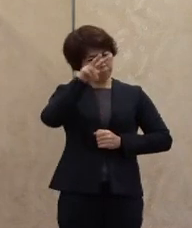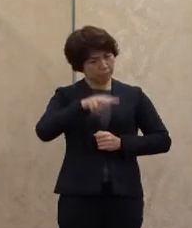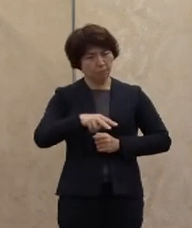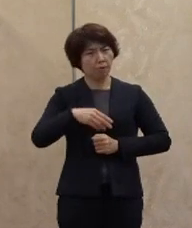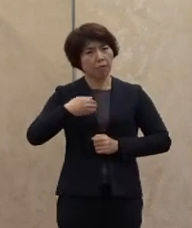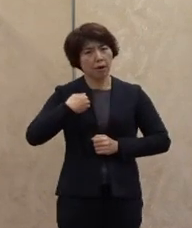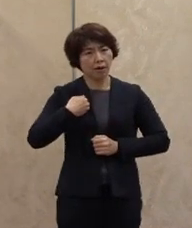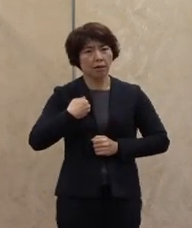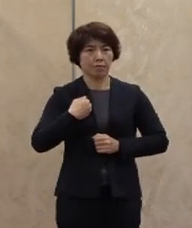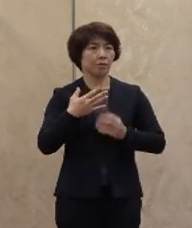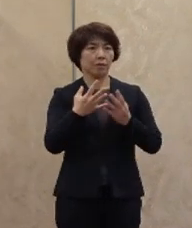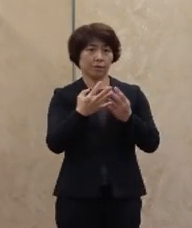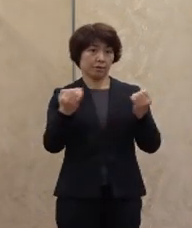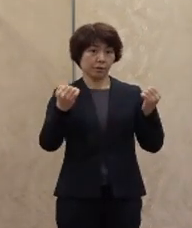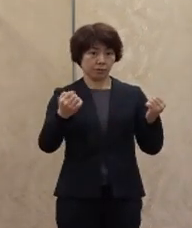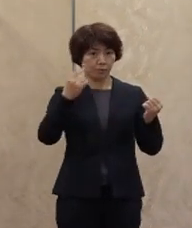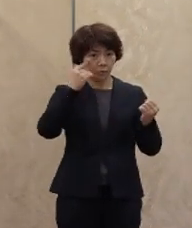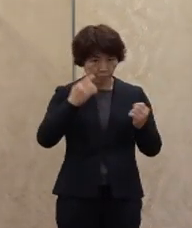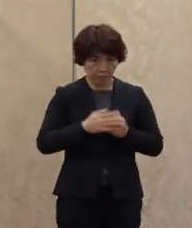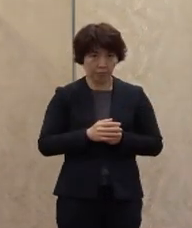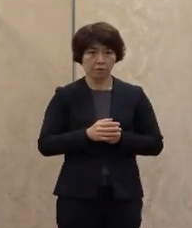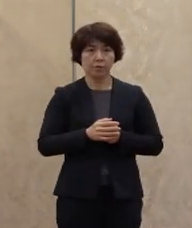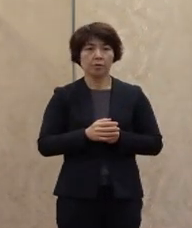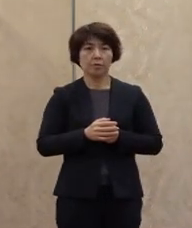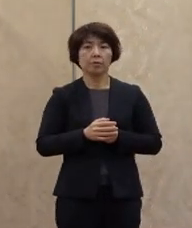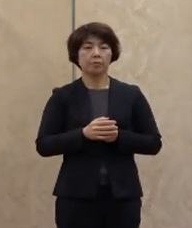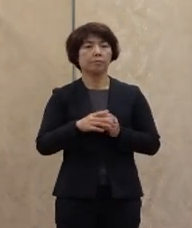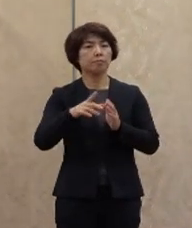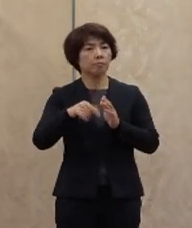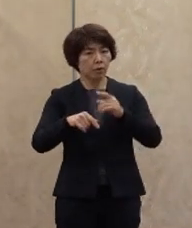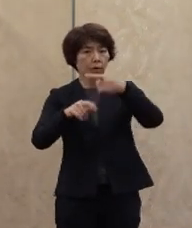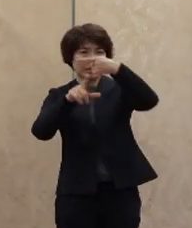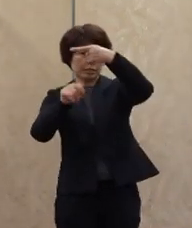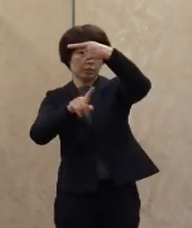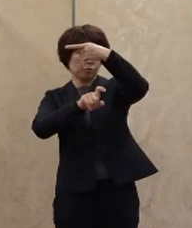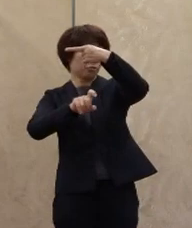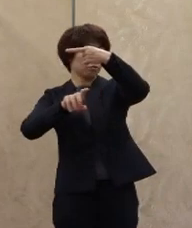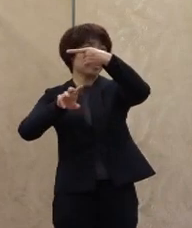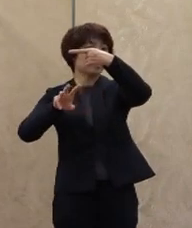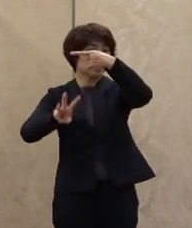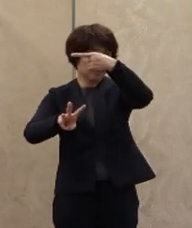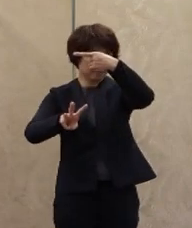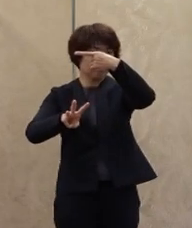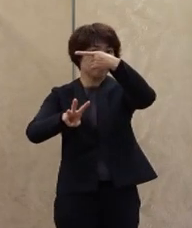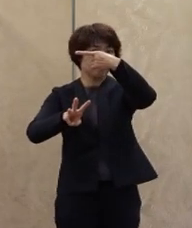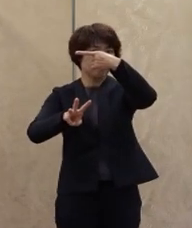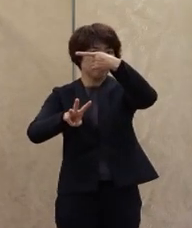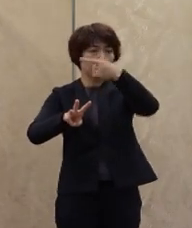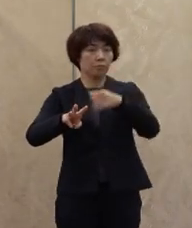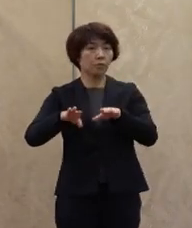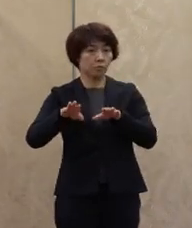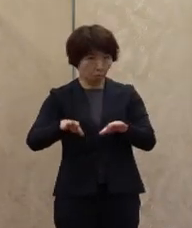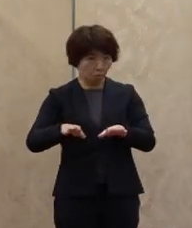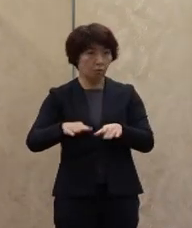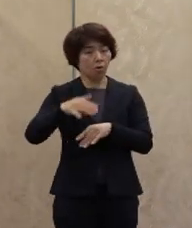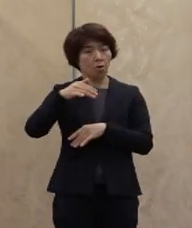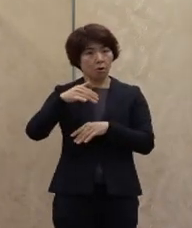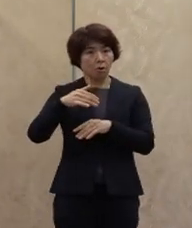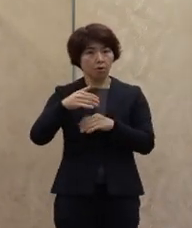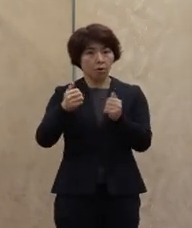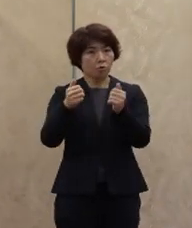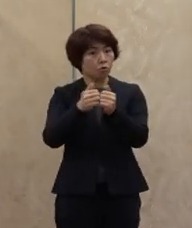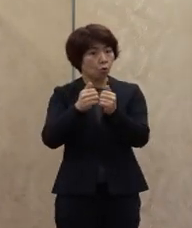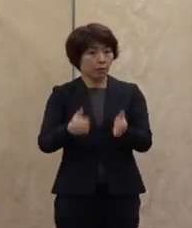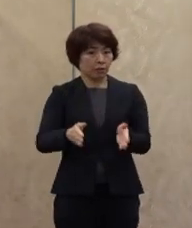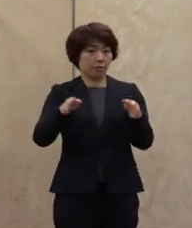しゃる方はたくさんいらっしゃると思います。1月、13日にですね、このコールセンター、相談